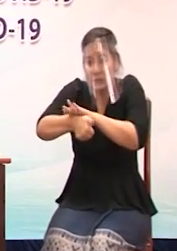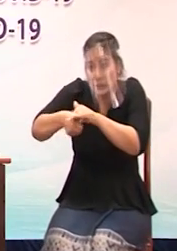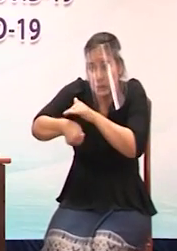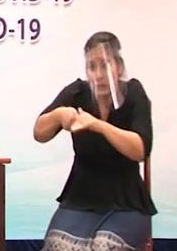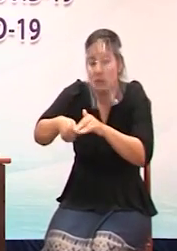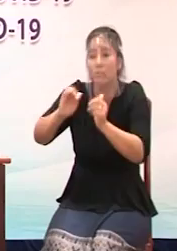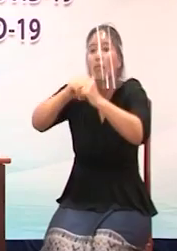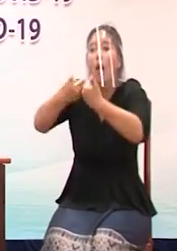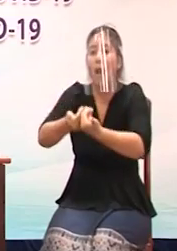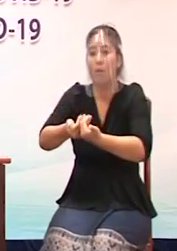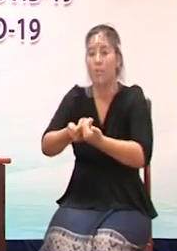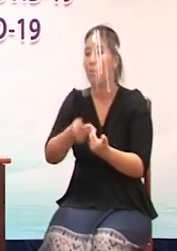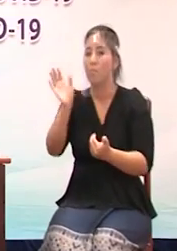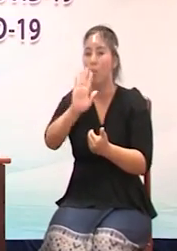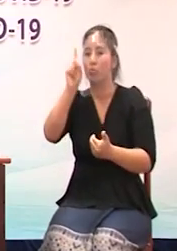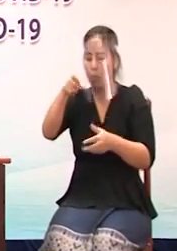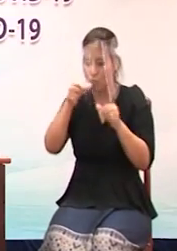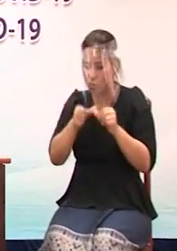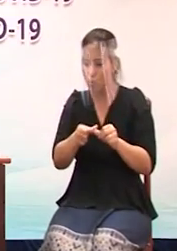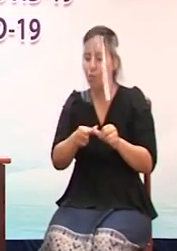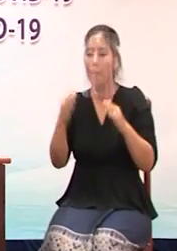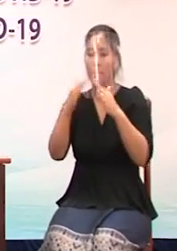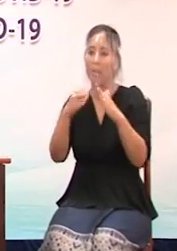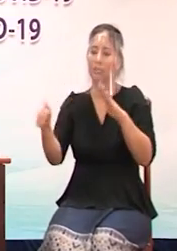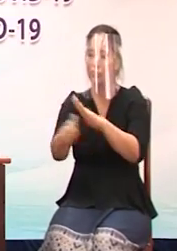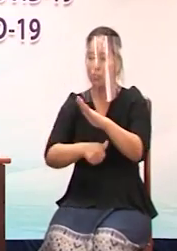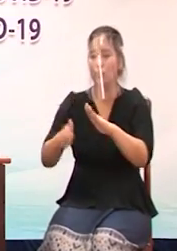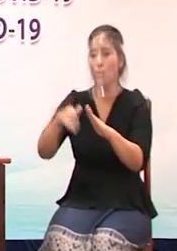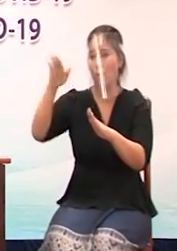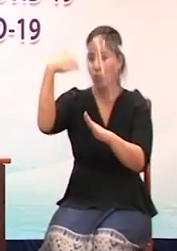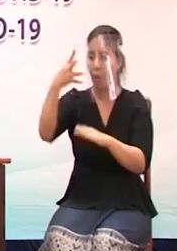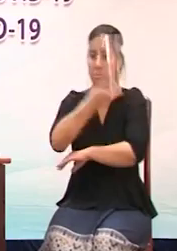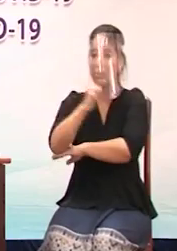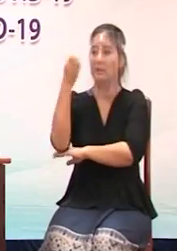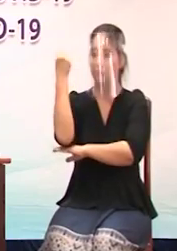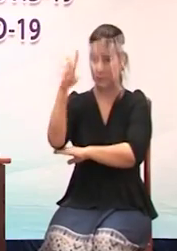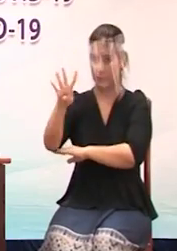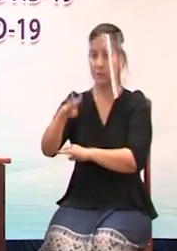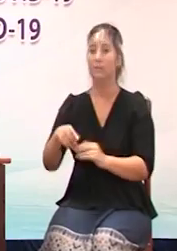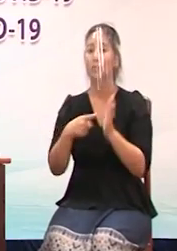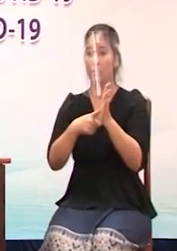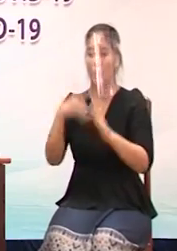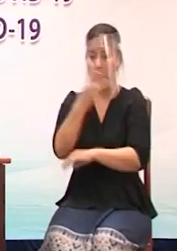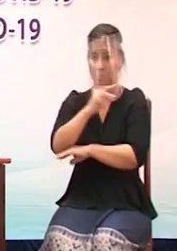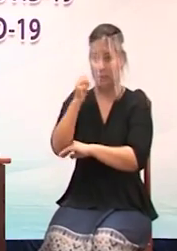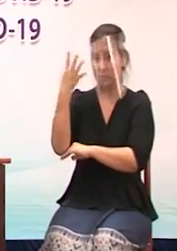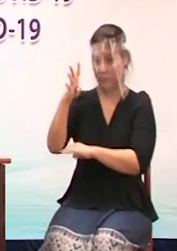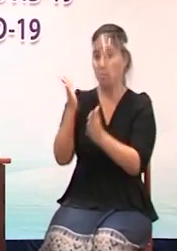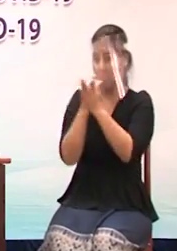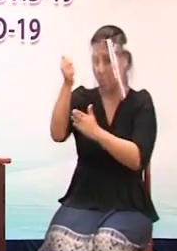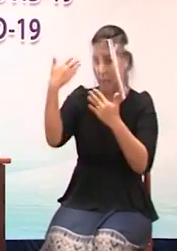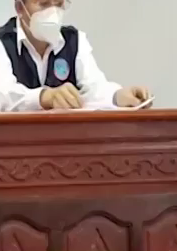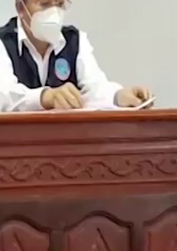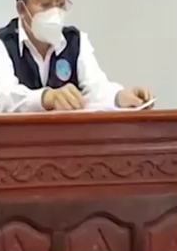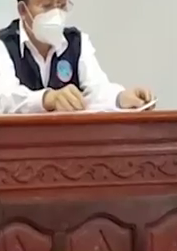การและให้กลับมากวดคืนเนาะถ้าบ่มีอาการ14วันก็จริงบรรดาท่านจึงสามารถ ไปเคลื่อนไหวได้เนาะก็เพิ่ม